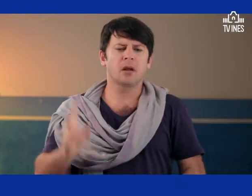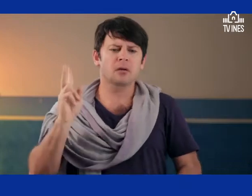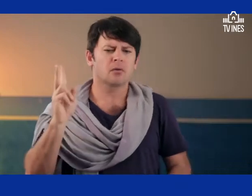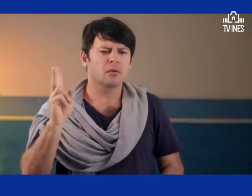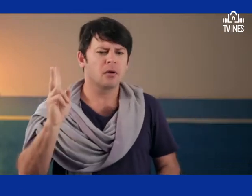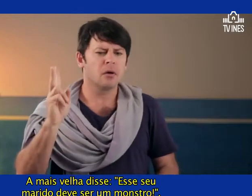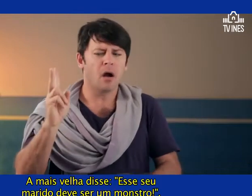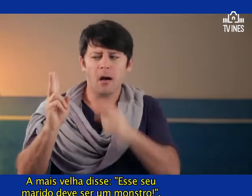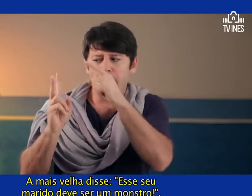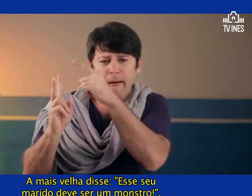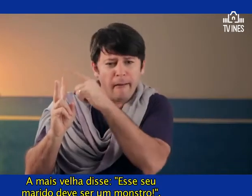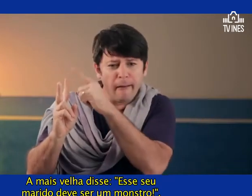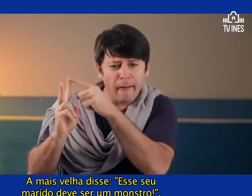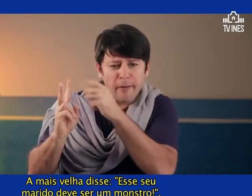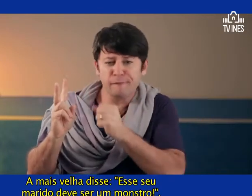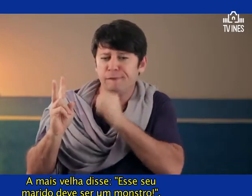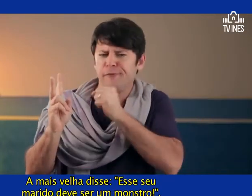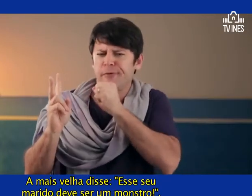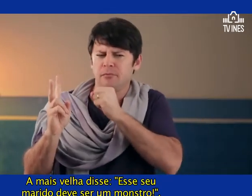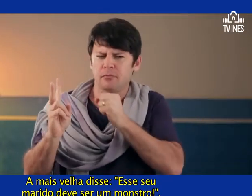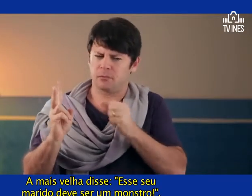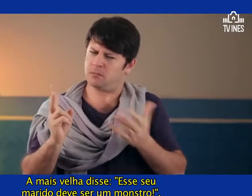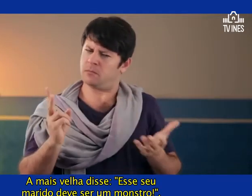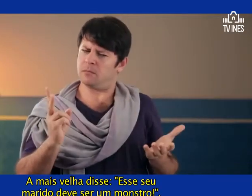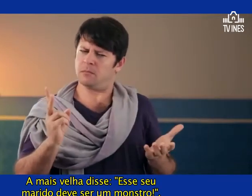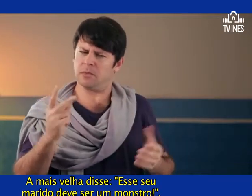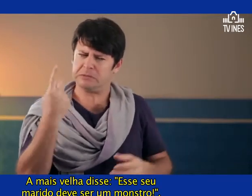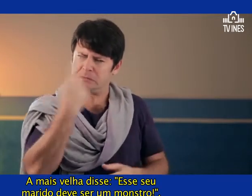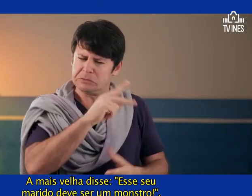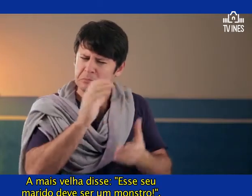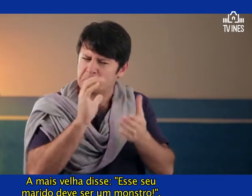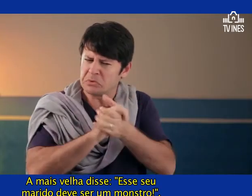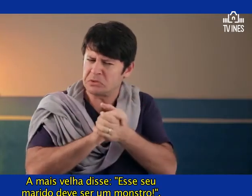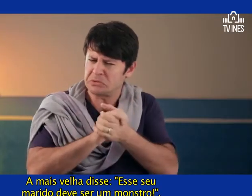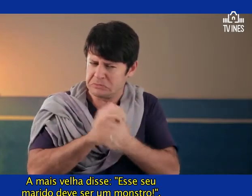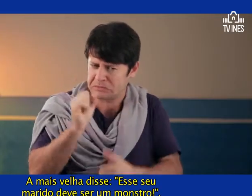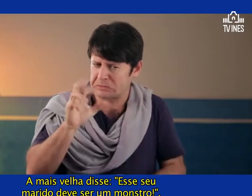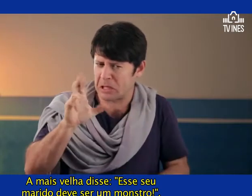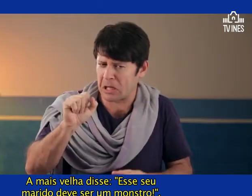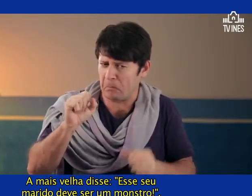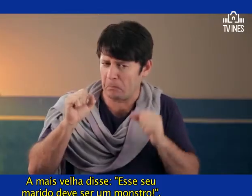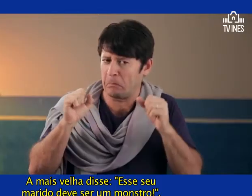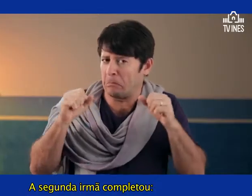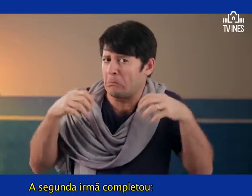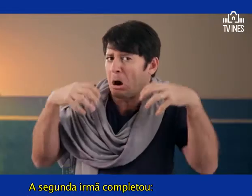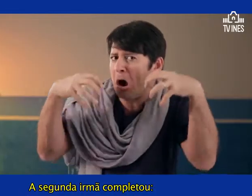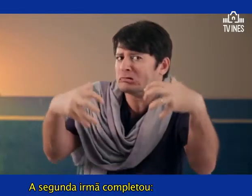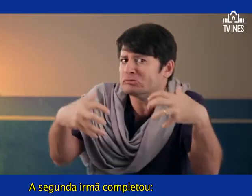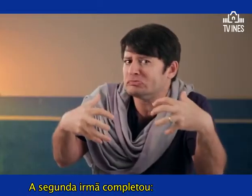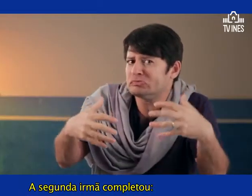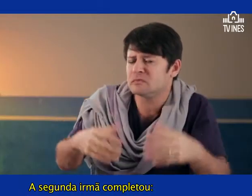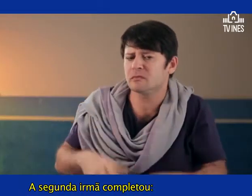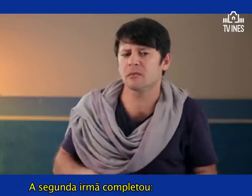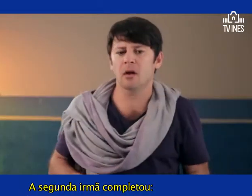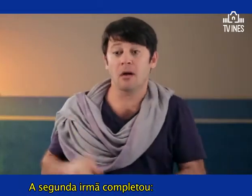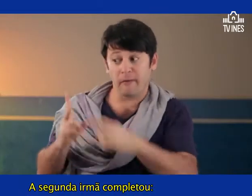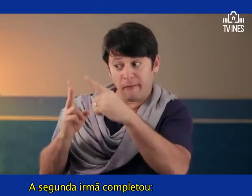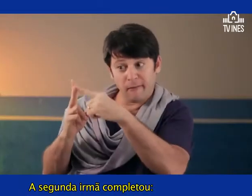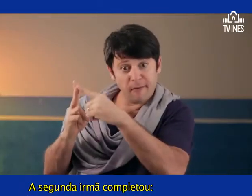A mais velha disse, esse seu marido deve ser um monstro. A segunda irmã completou,